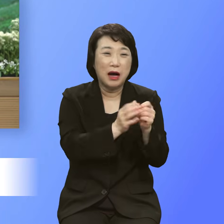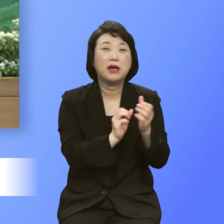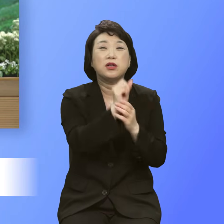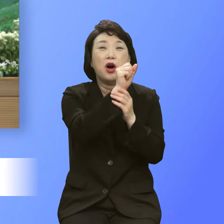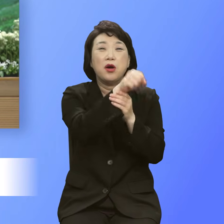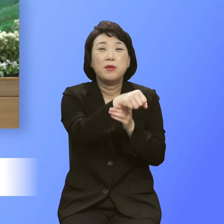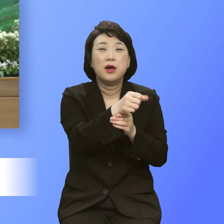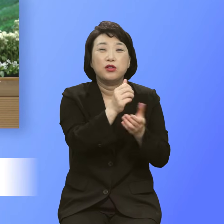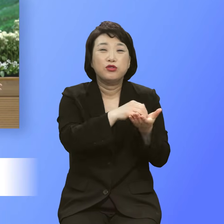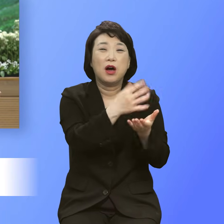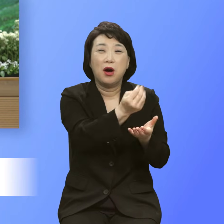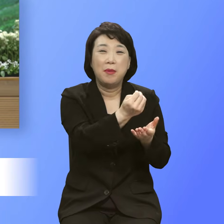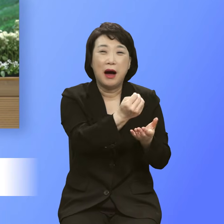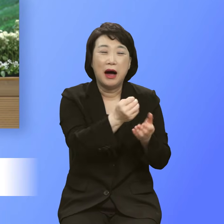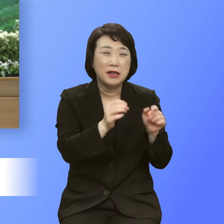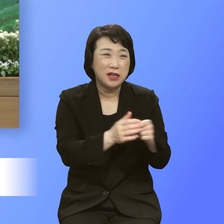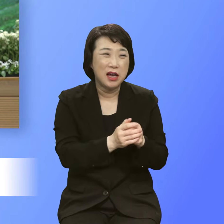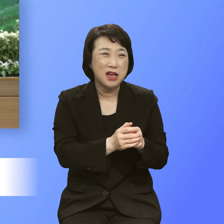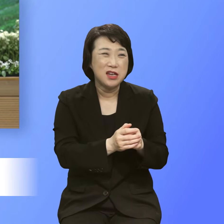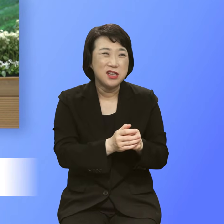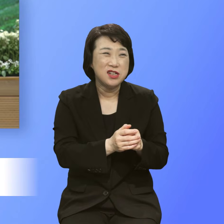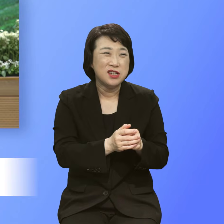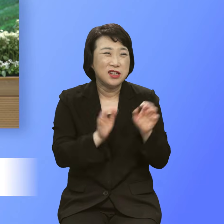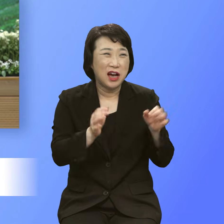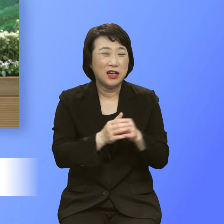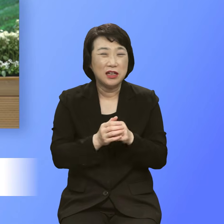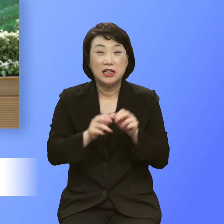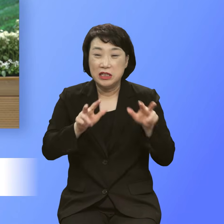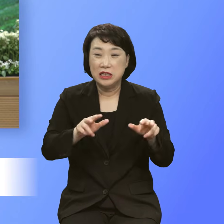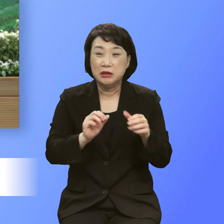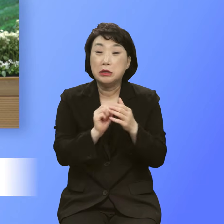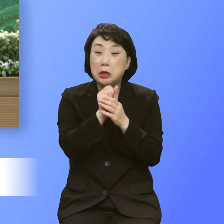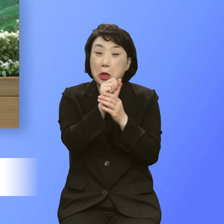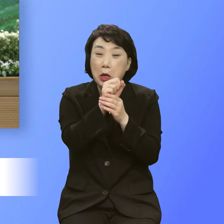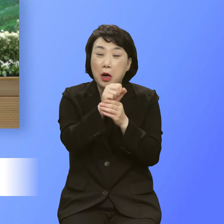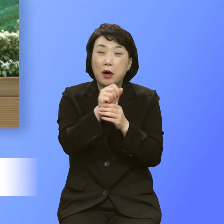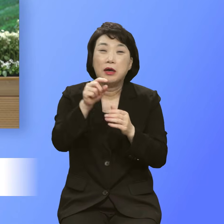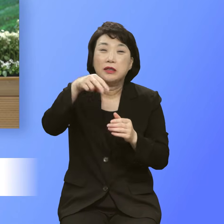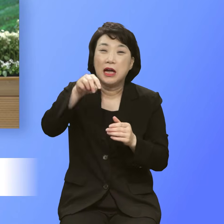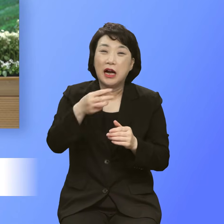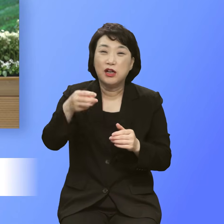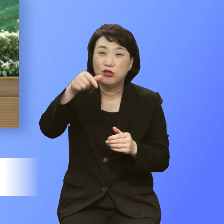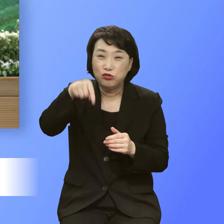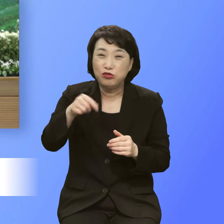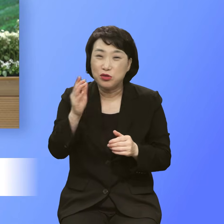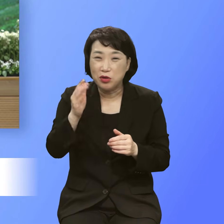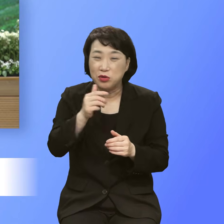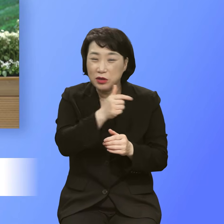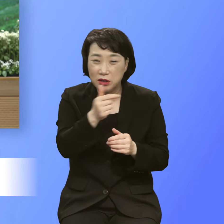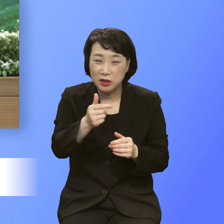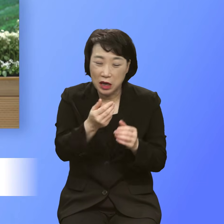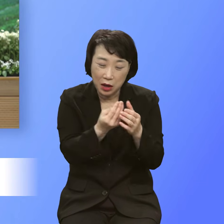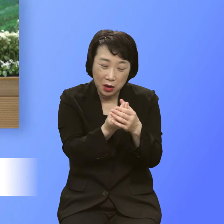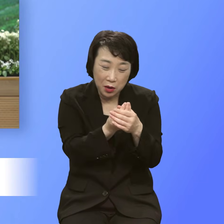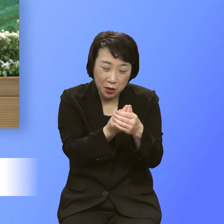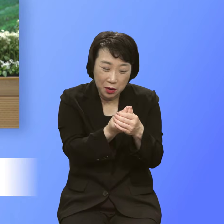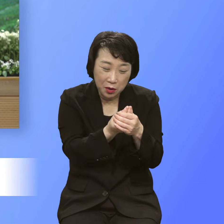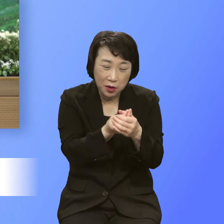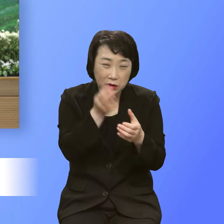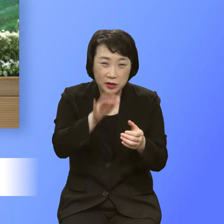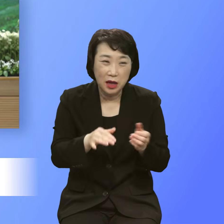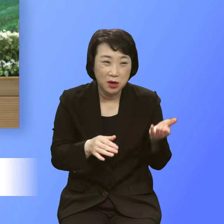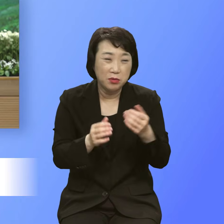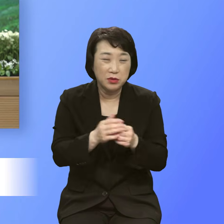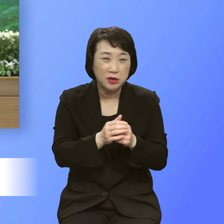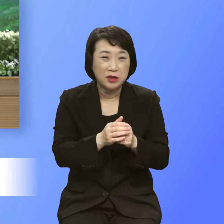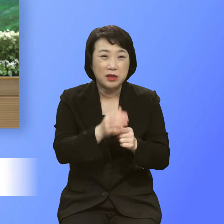가지가 찢어지도록 늘어져서 나무가 주체를 못해요. 그럼 나무가 주체를 못하면 진리가 어떻게